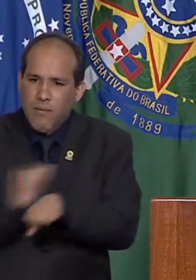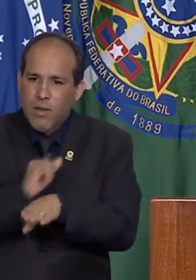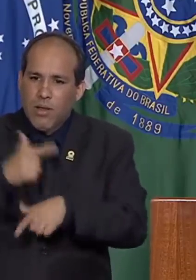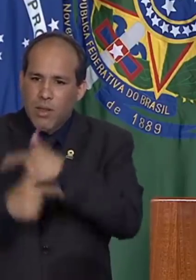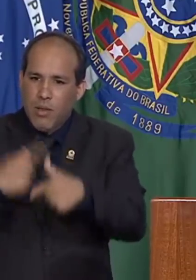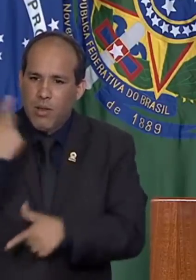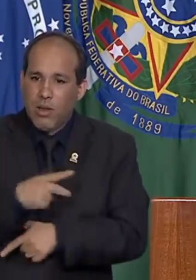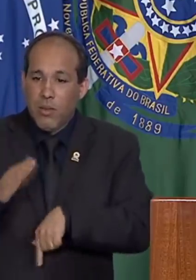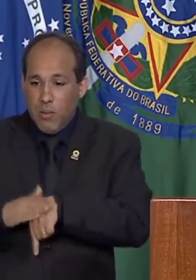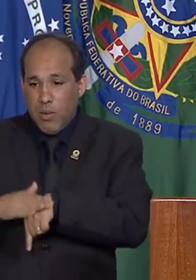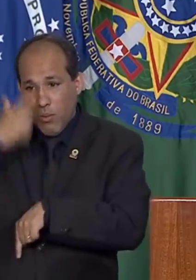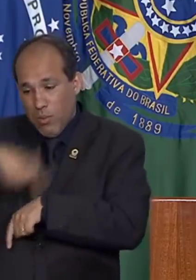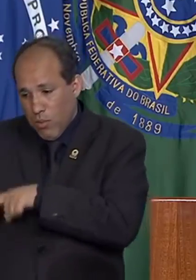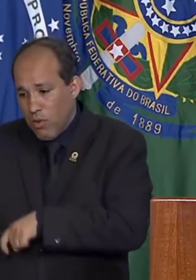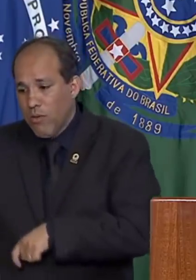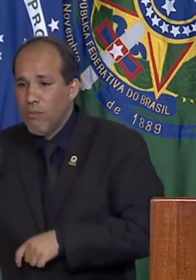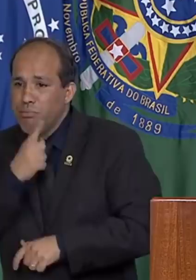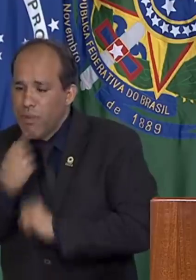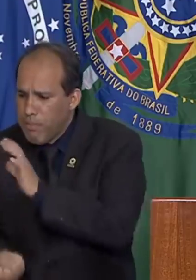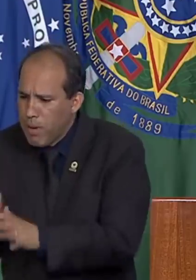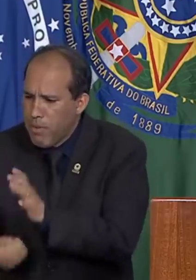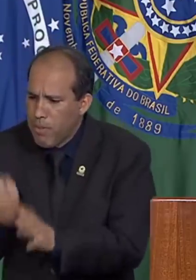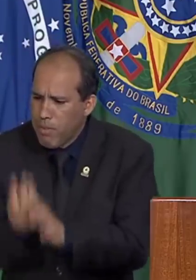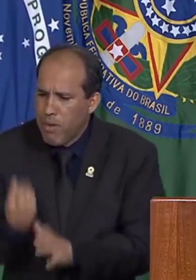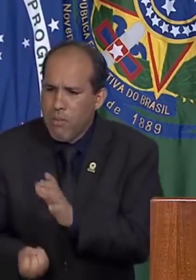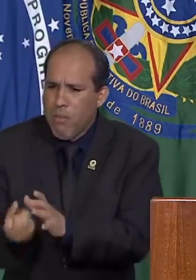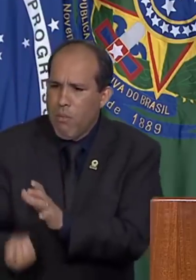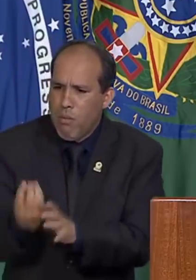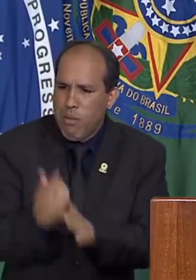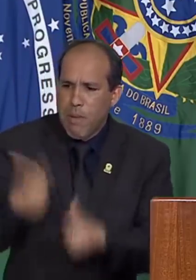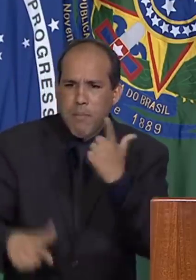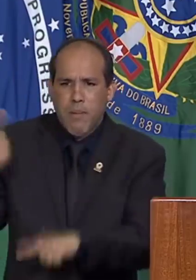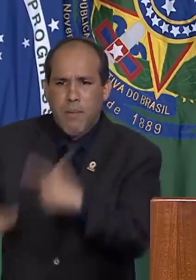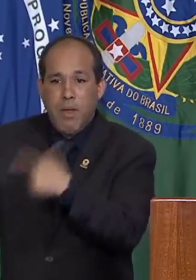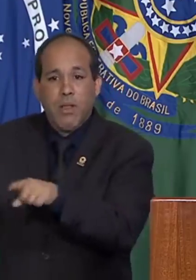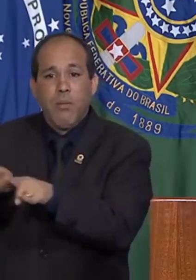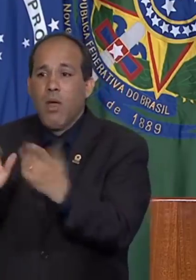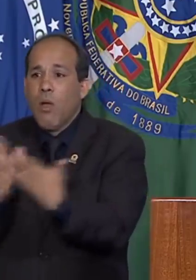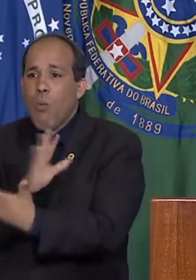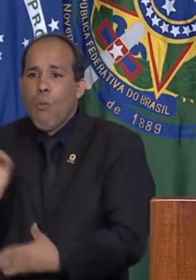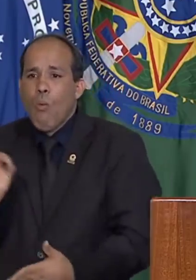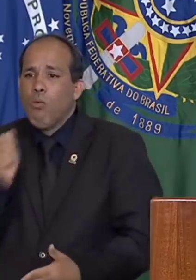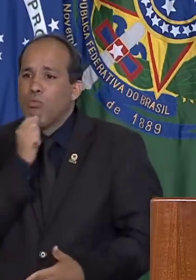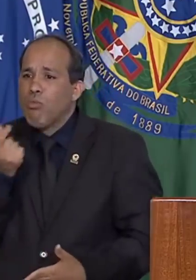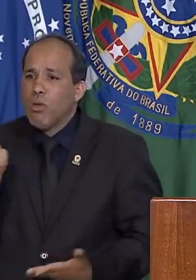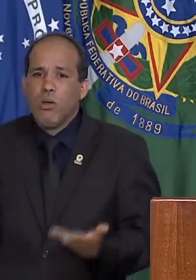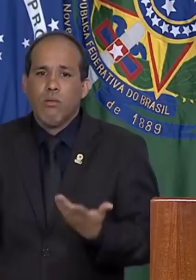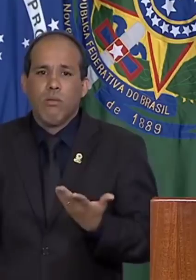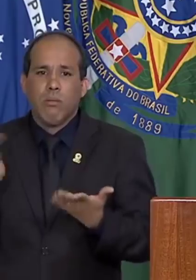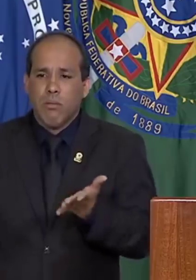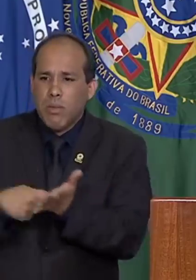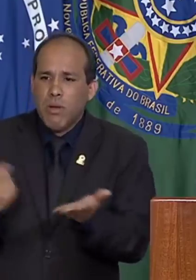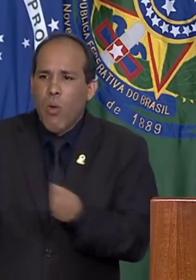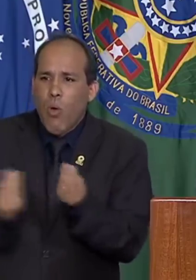produtor vai produzir mais, né? Mais produtividade, ou aqueles que não tinham como conseguir recursos,